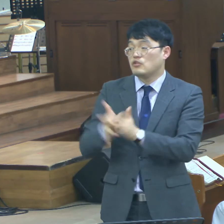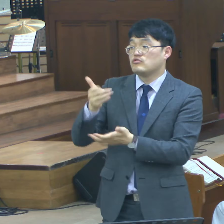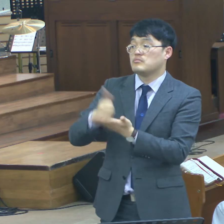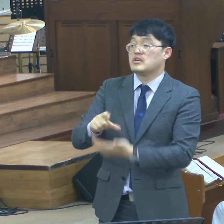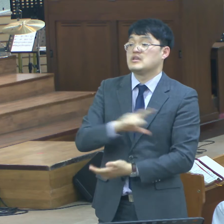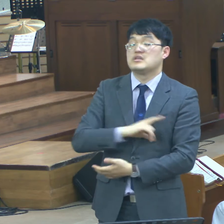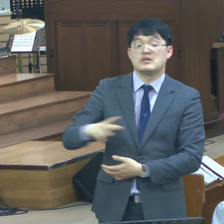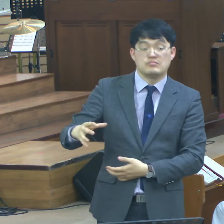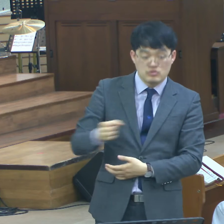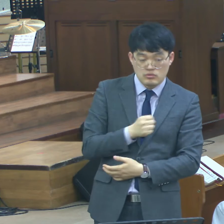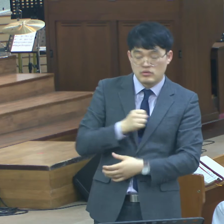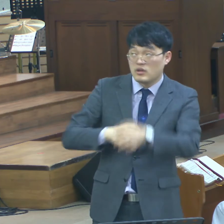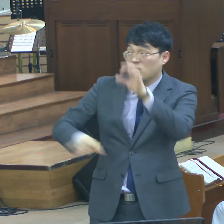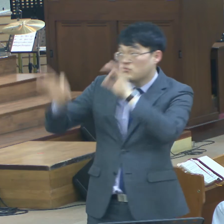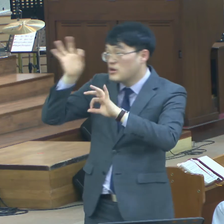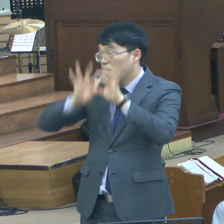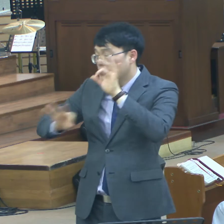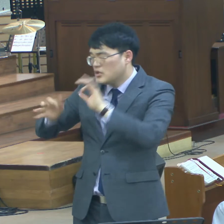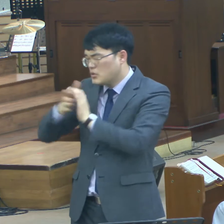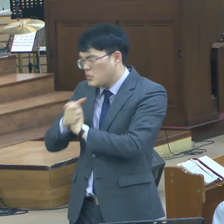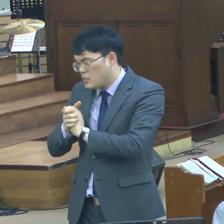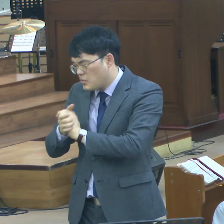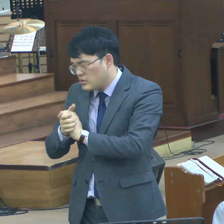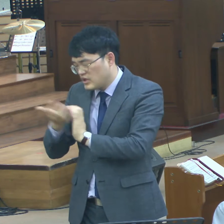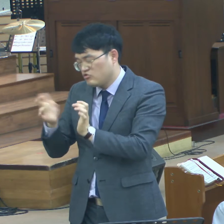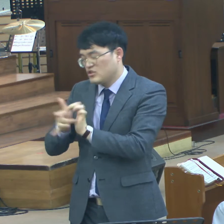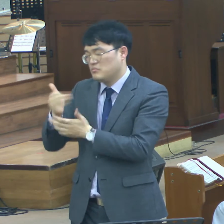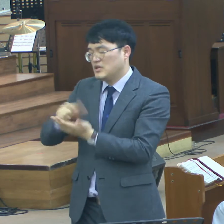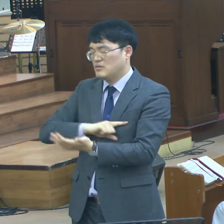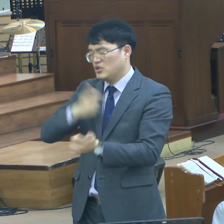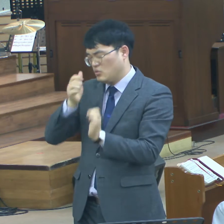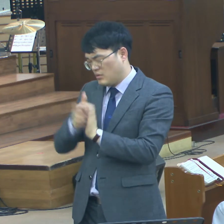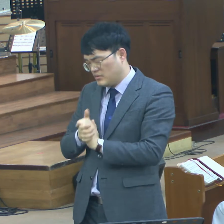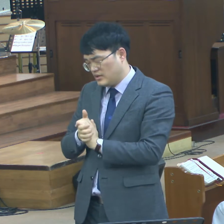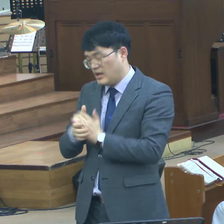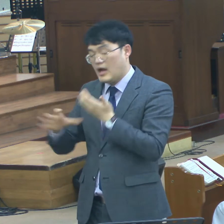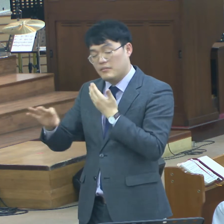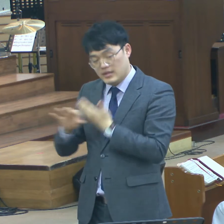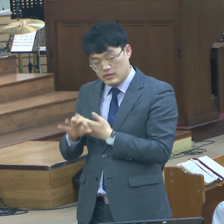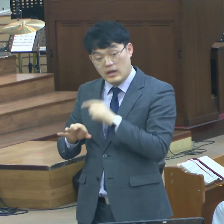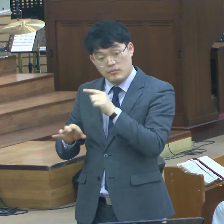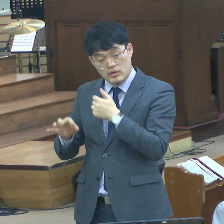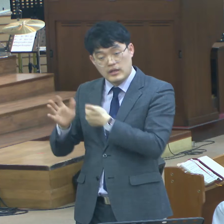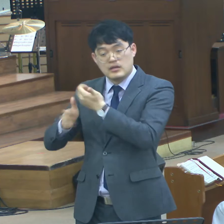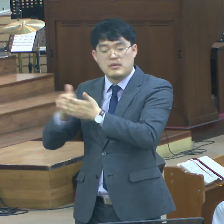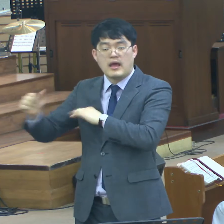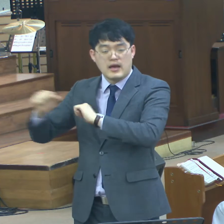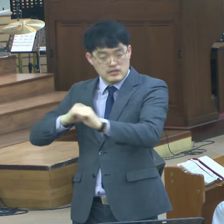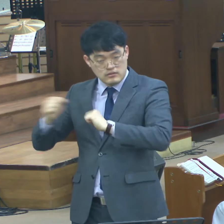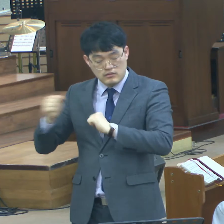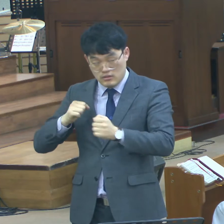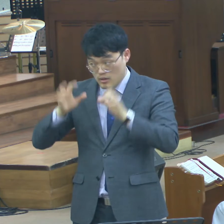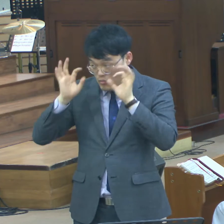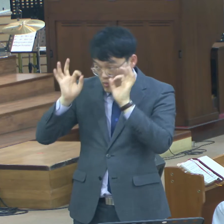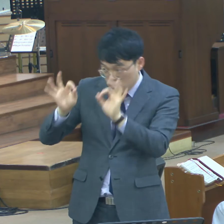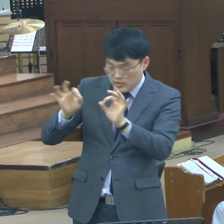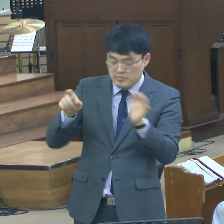무엇이든지 하나님께 구함으로 주님이 행하시는 것을 보는 것이 신앙생활의 기쁨인 것이죠.